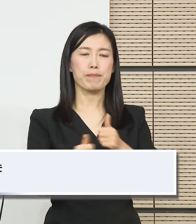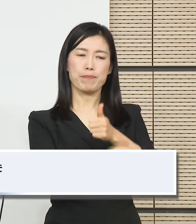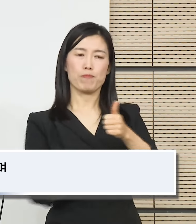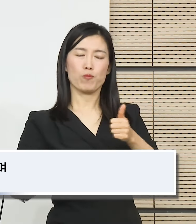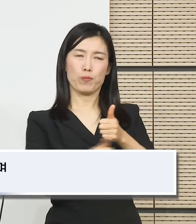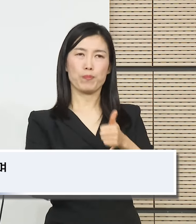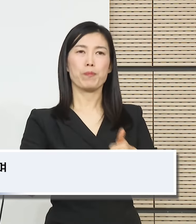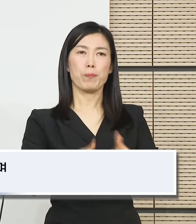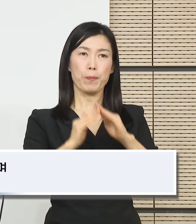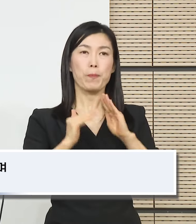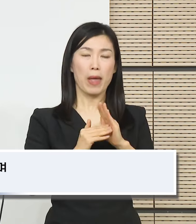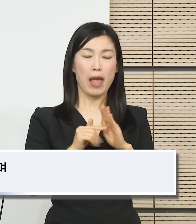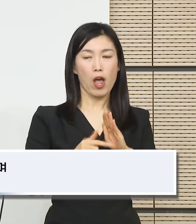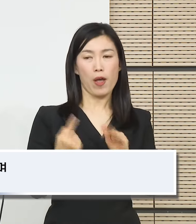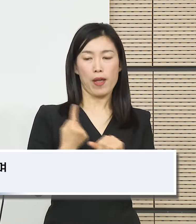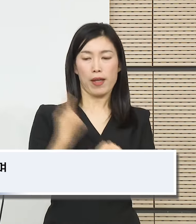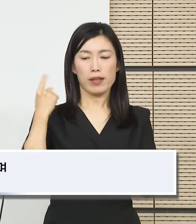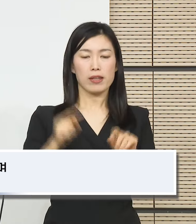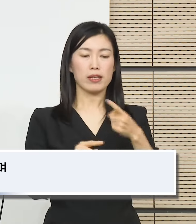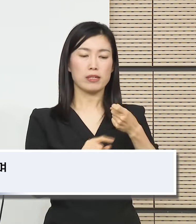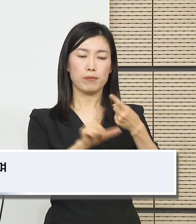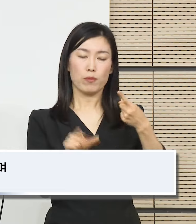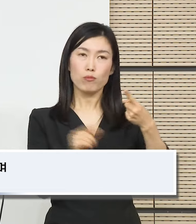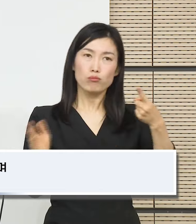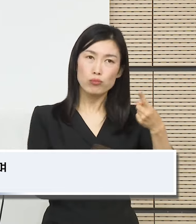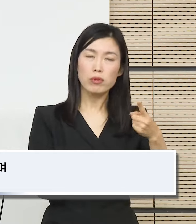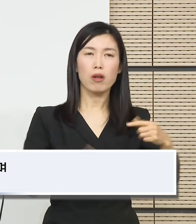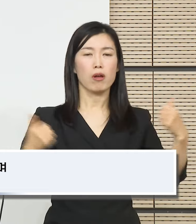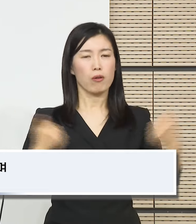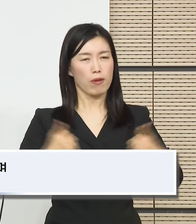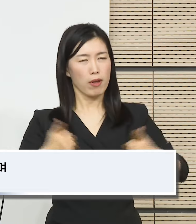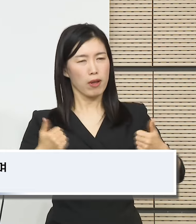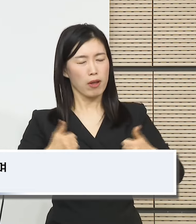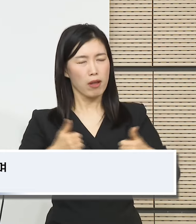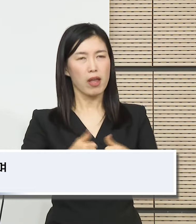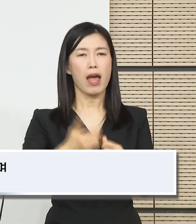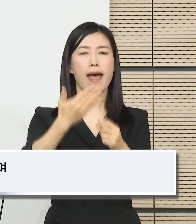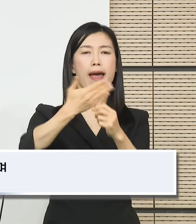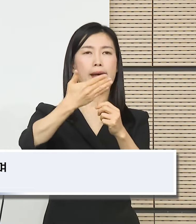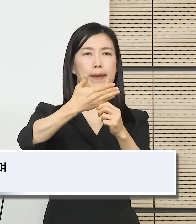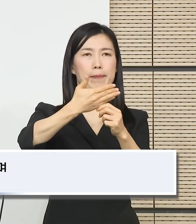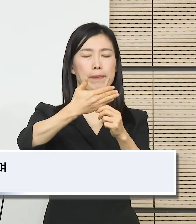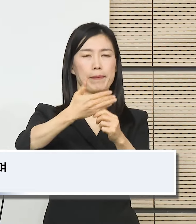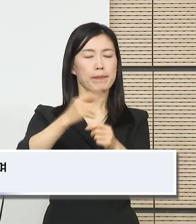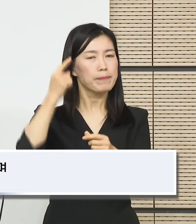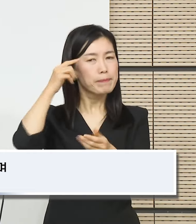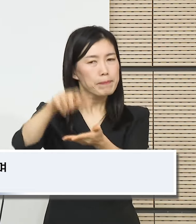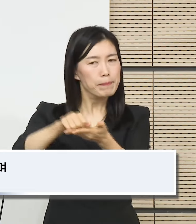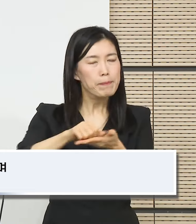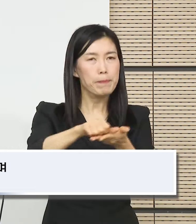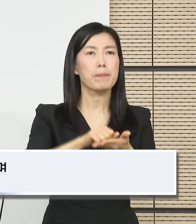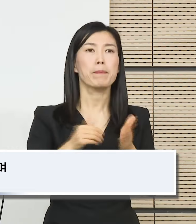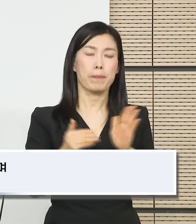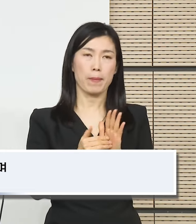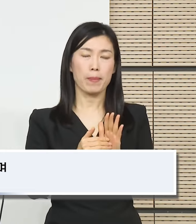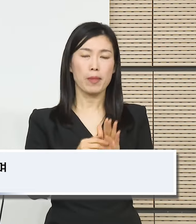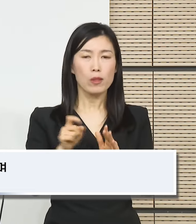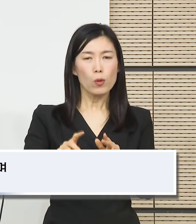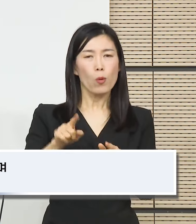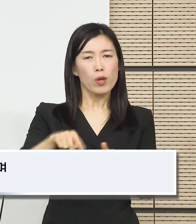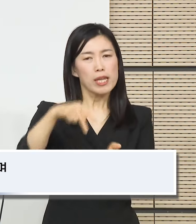구성하여 작년 11월부터 총 9차례 의견을 수렴하였으며 이해 관계자와의